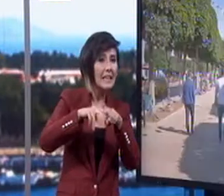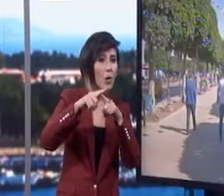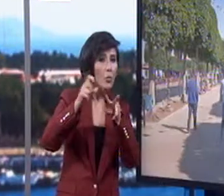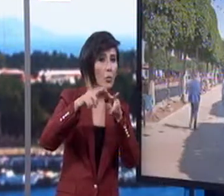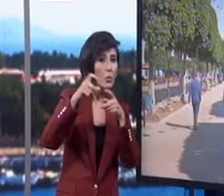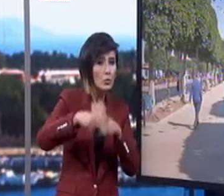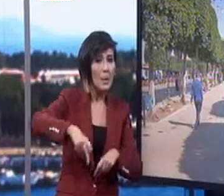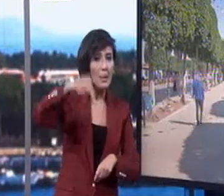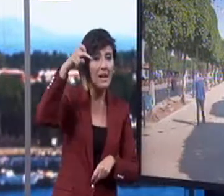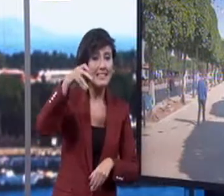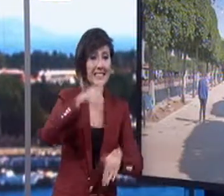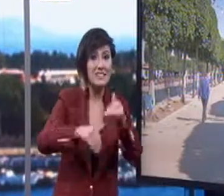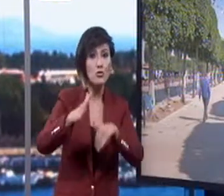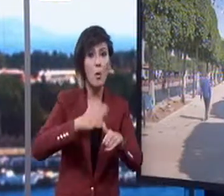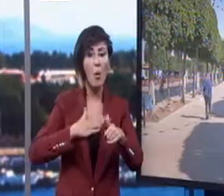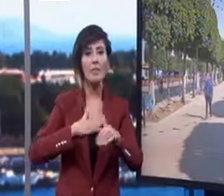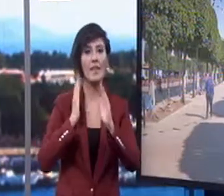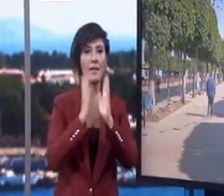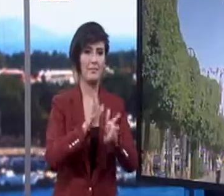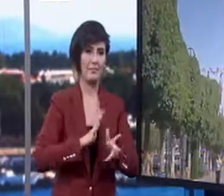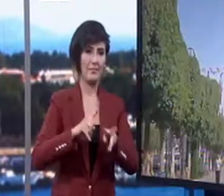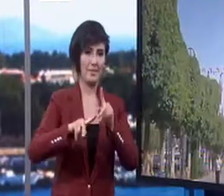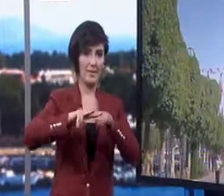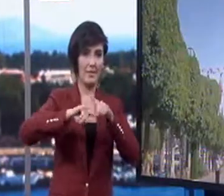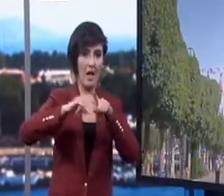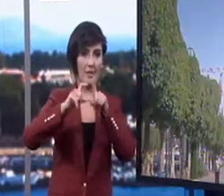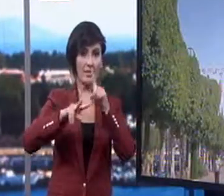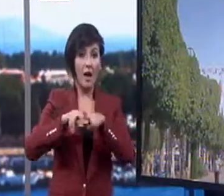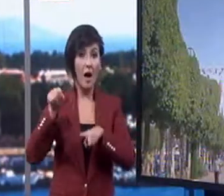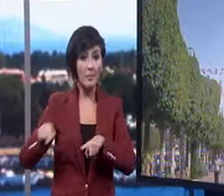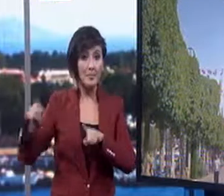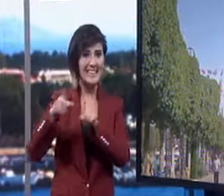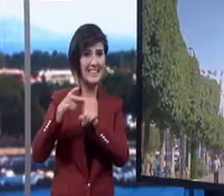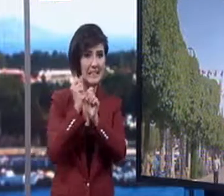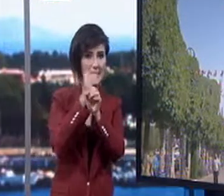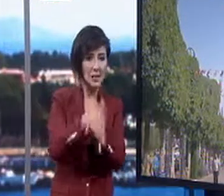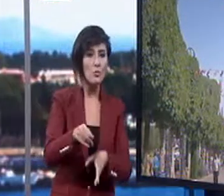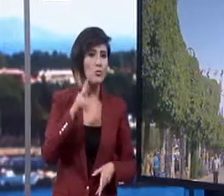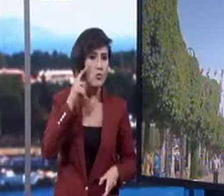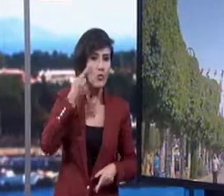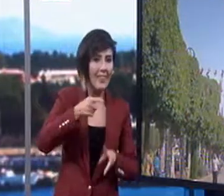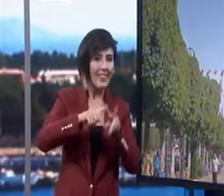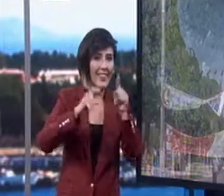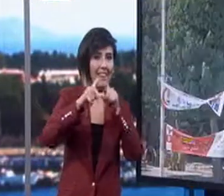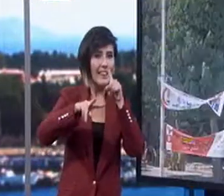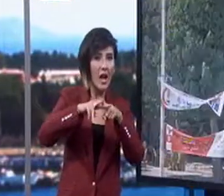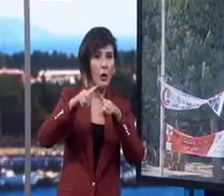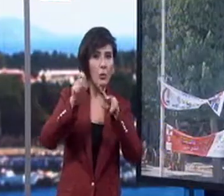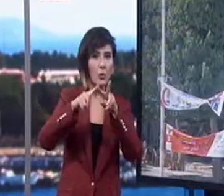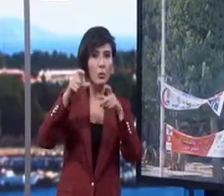Partisi seçimleri önde götürüyor. Nahta Hareketi ise ikinci sırada yer alıyor. Bu sonuçlara göre Nida Tunus Partisi sürpriz yapmış